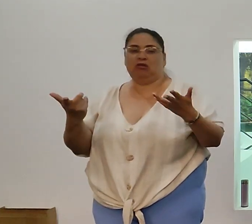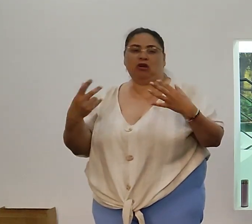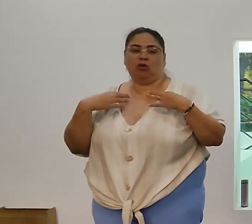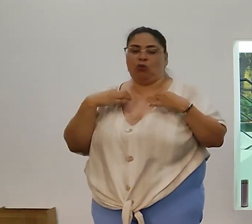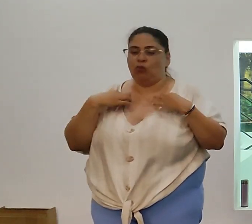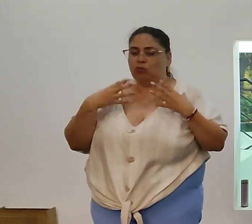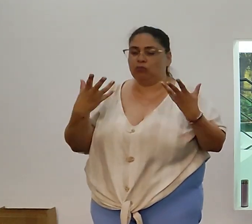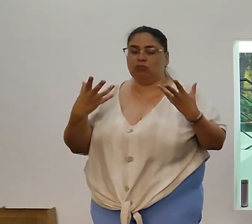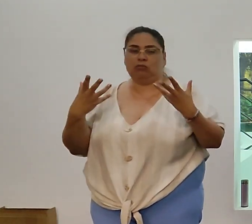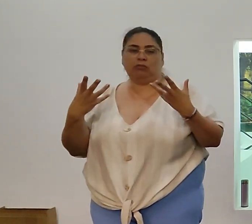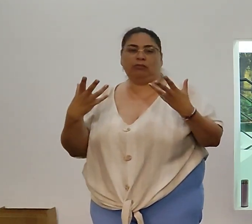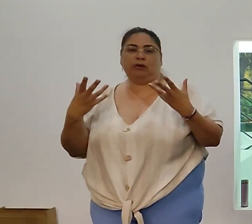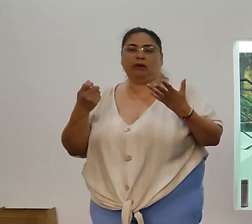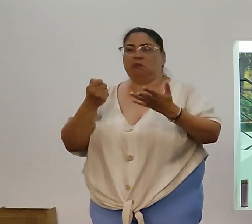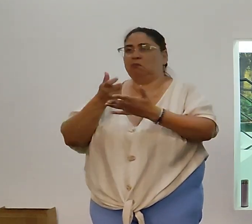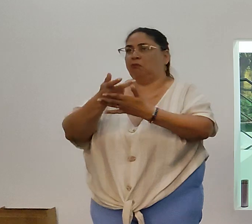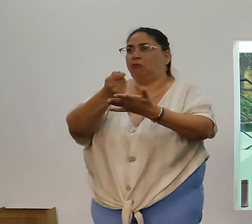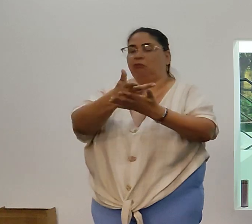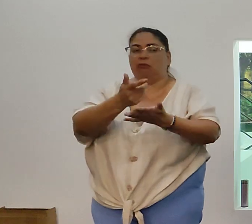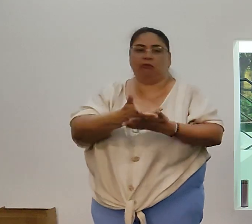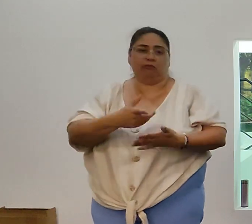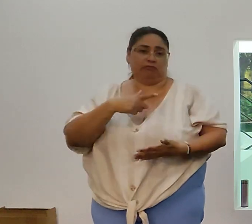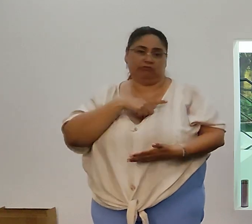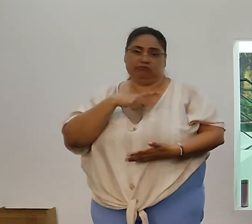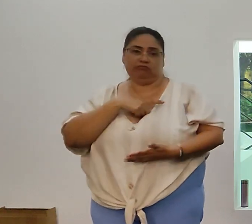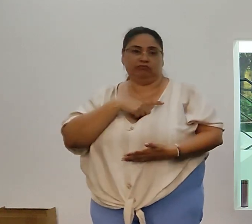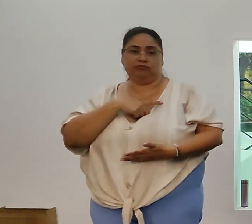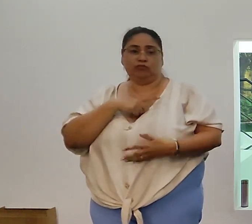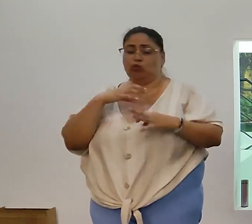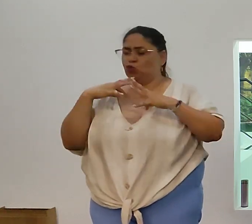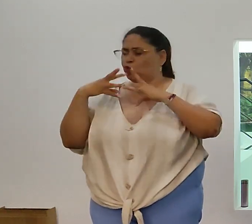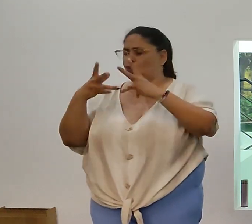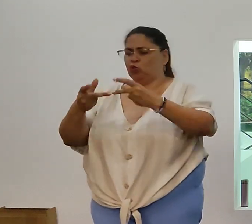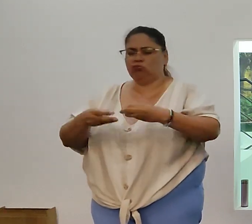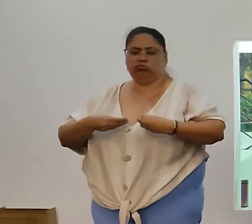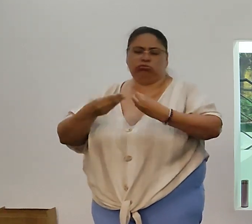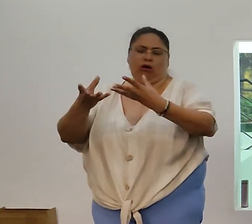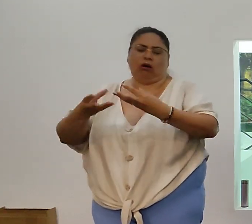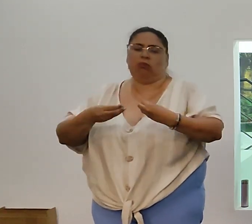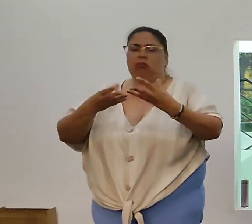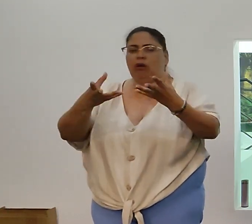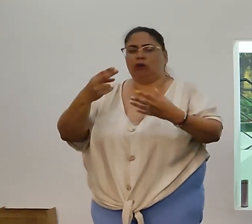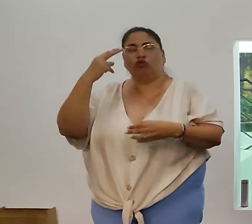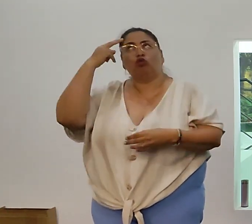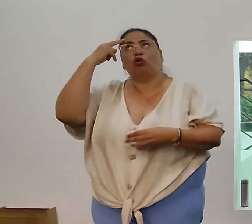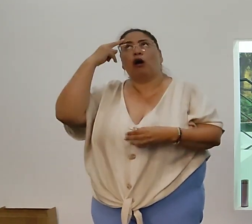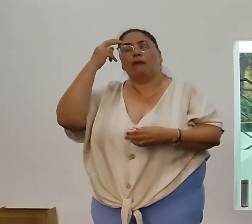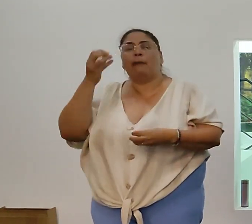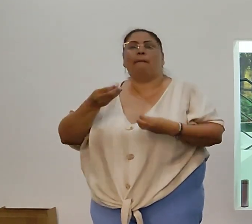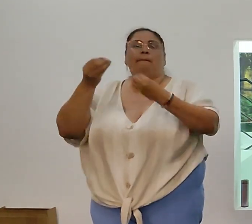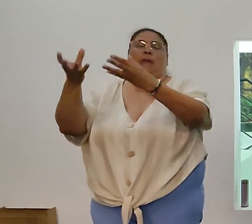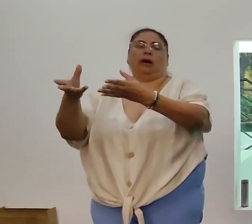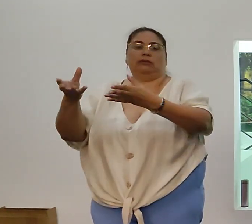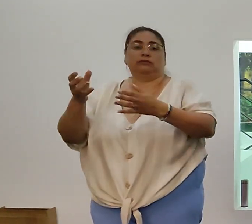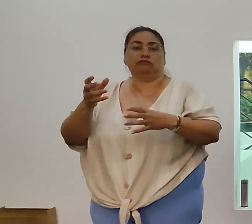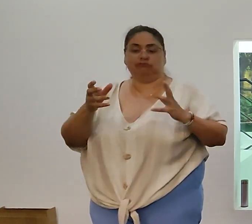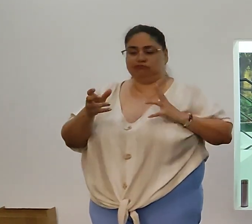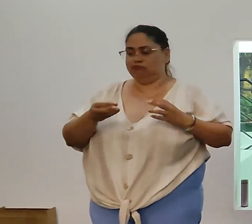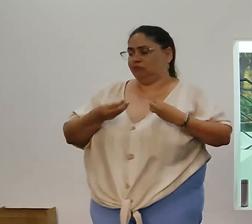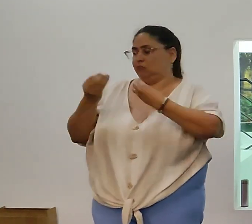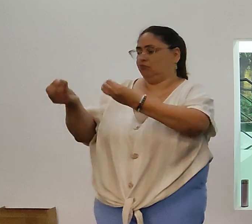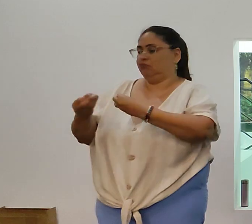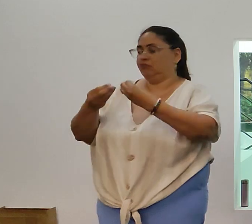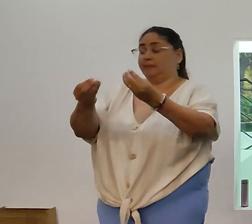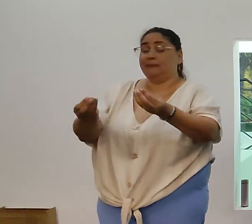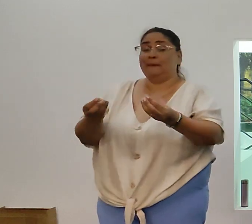tinham, ou queria, eles tinham. Tudo que a família sempre sonhou, talvez esse rico realizou.